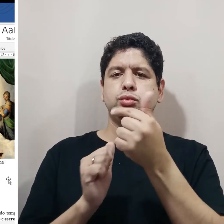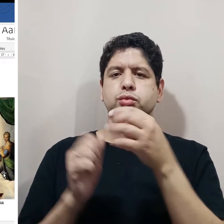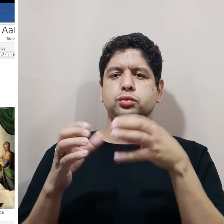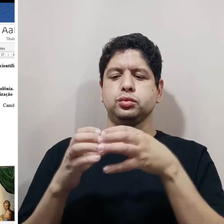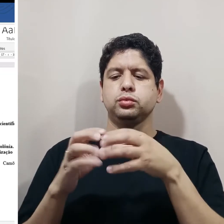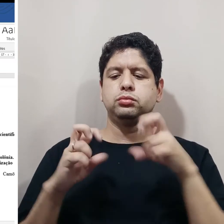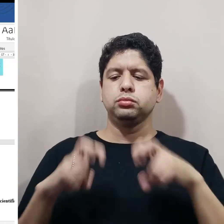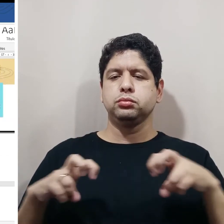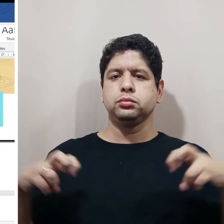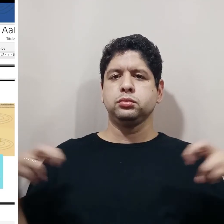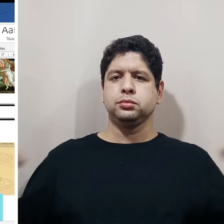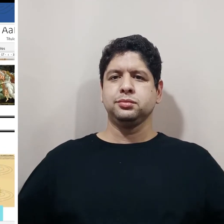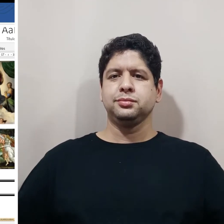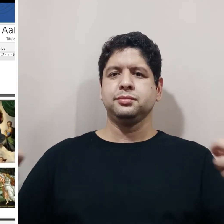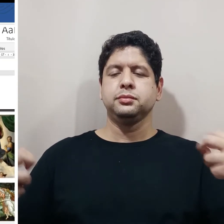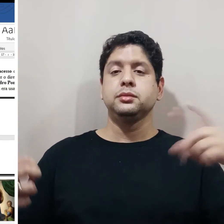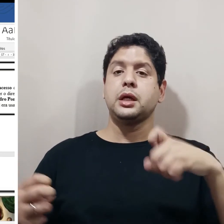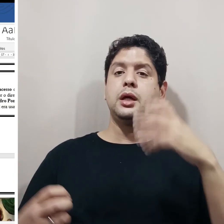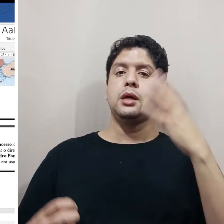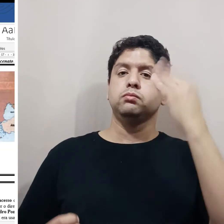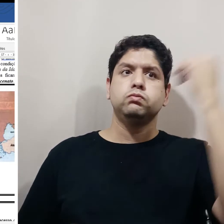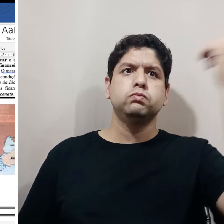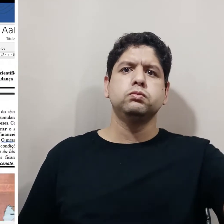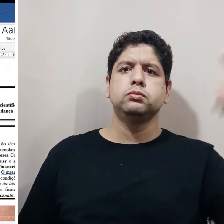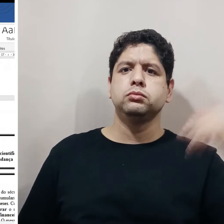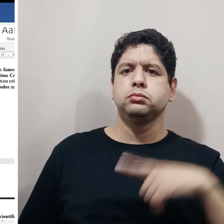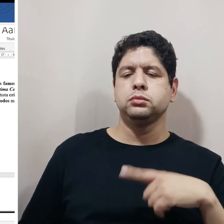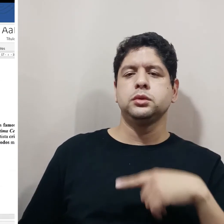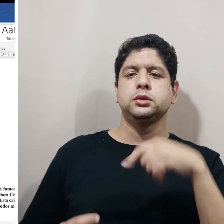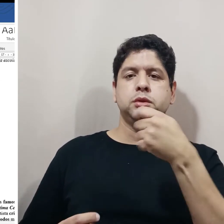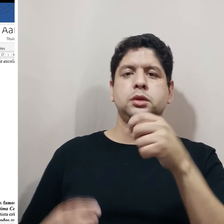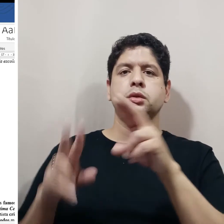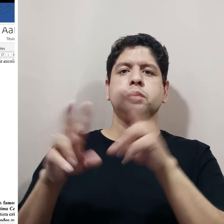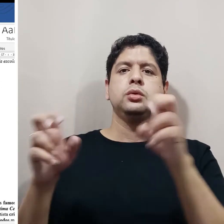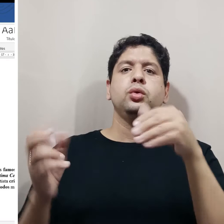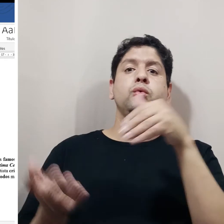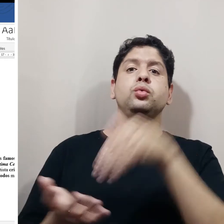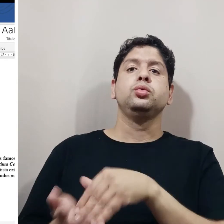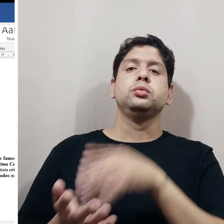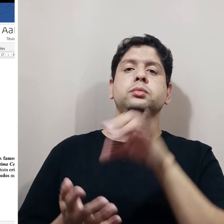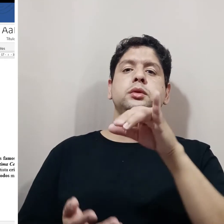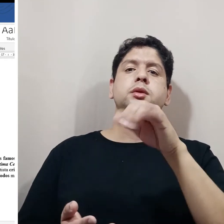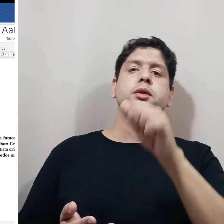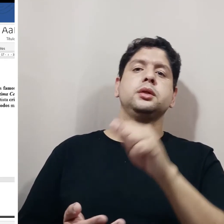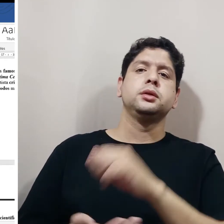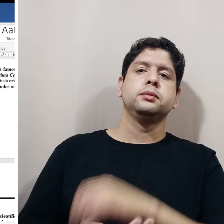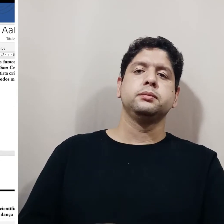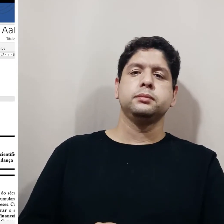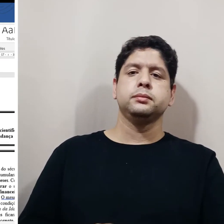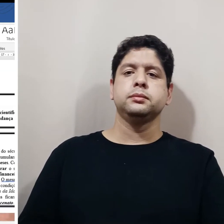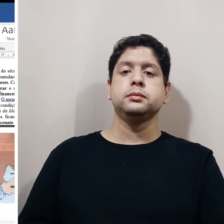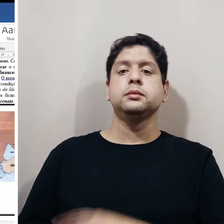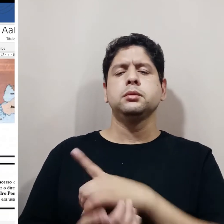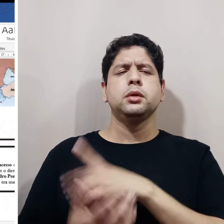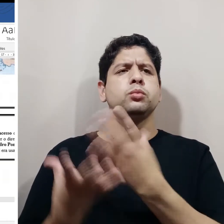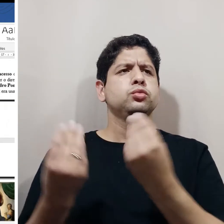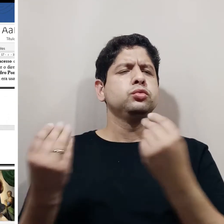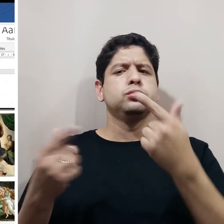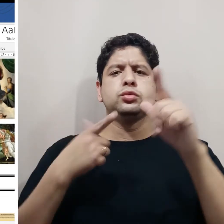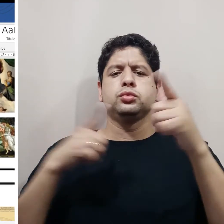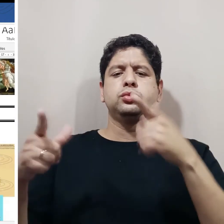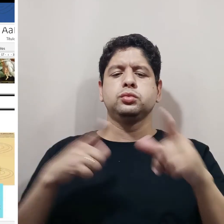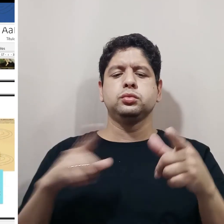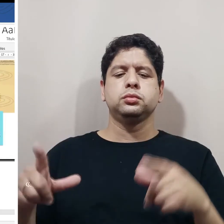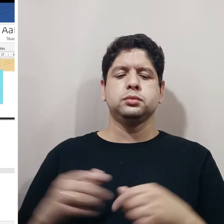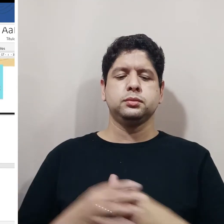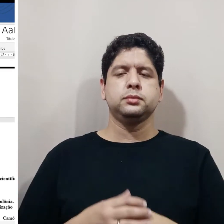aqui, né? A gente tem A Última Ceia na primeira, né, página da nossa apostila, uma outra